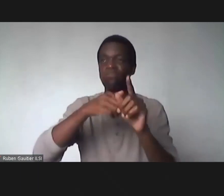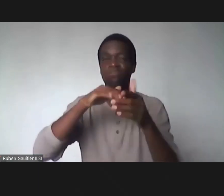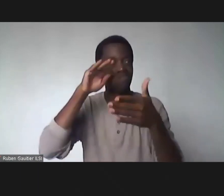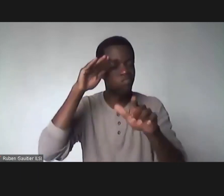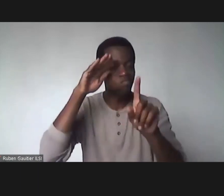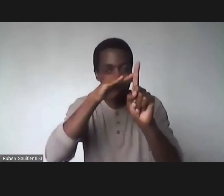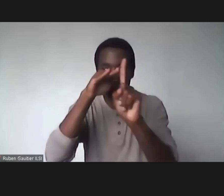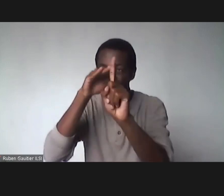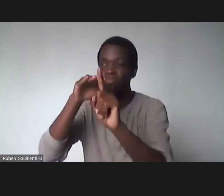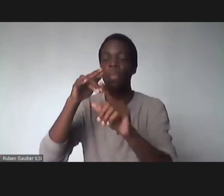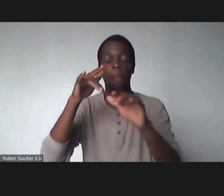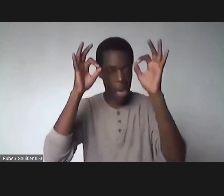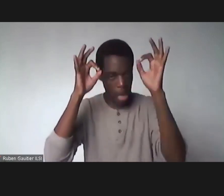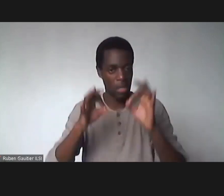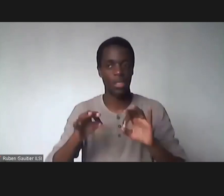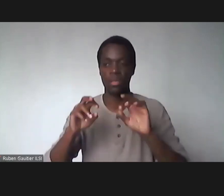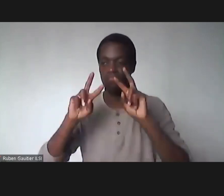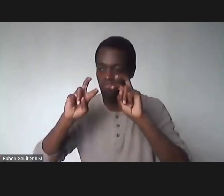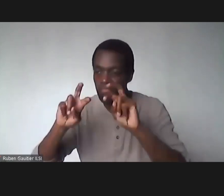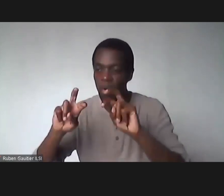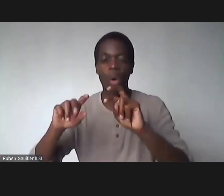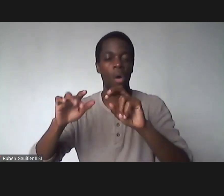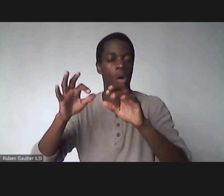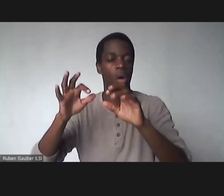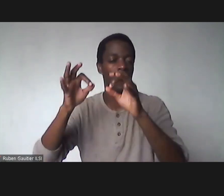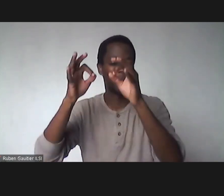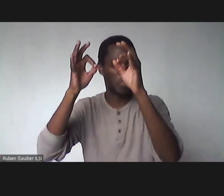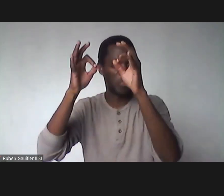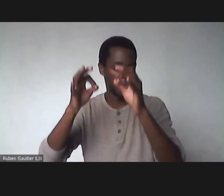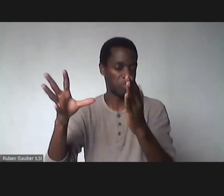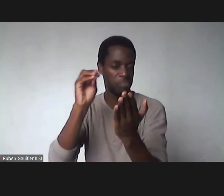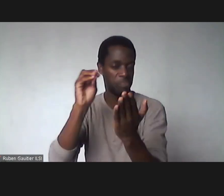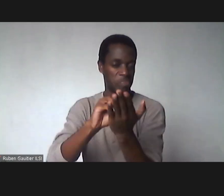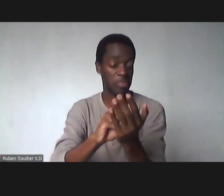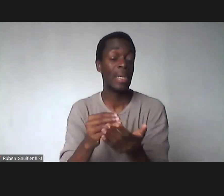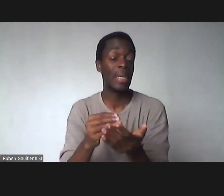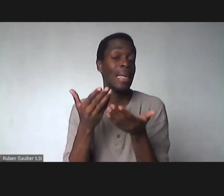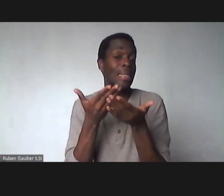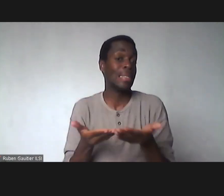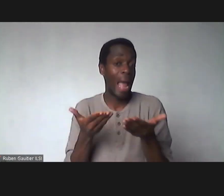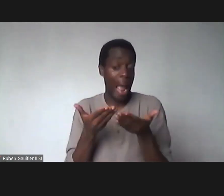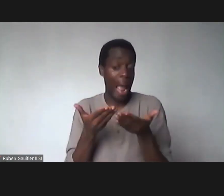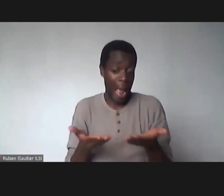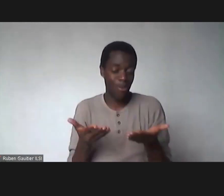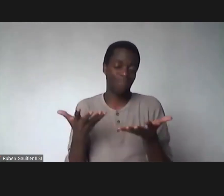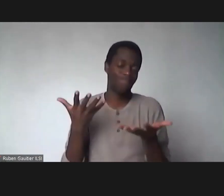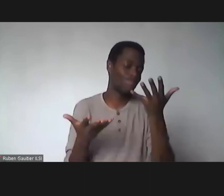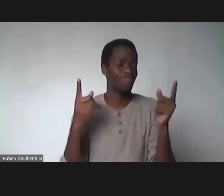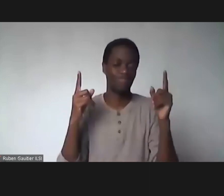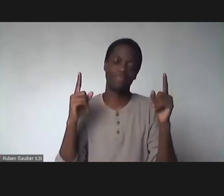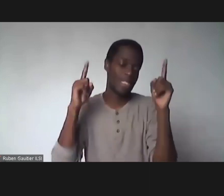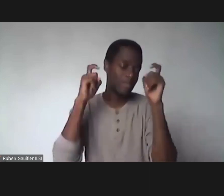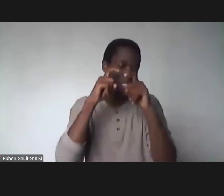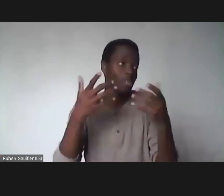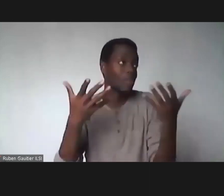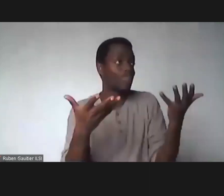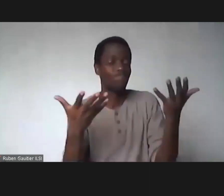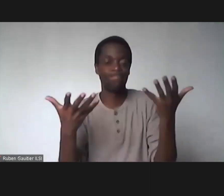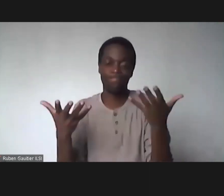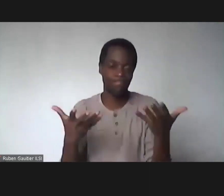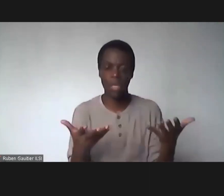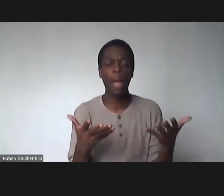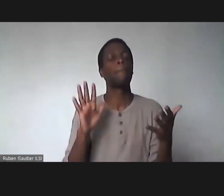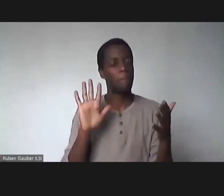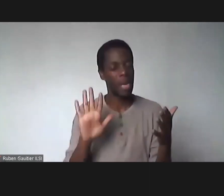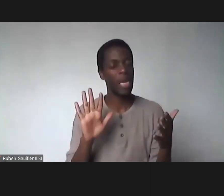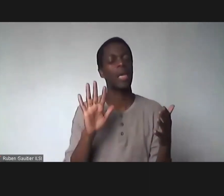ahora no podemos hacer mucho, pero para el futuro, podemos empezar a luchar para tener un sistema estadístico mucho más fuerte